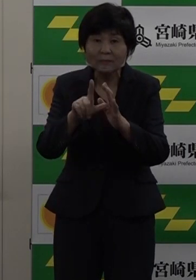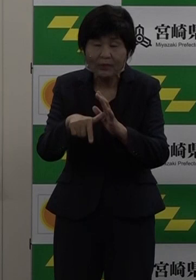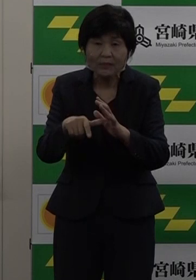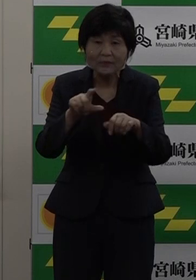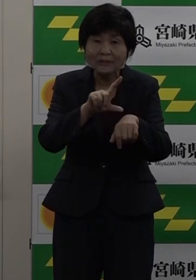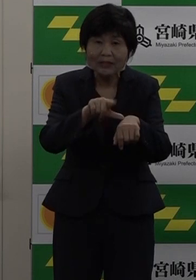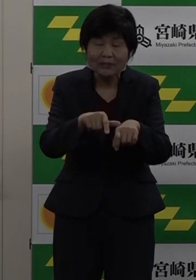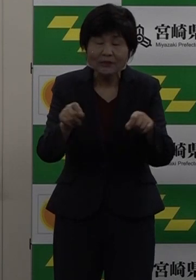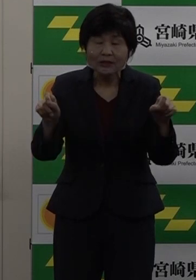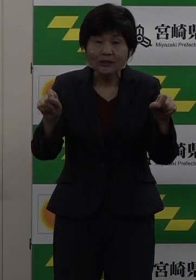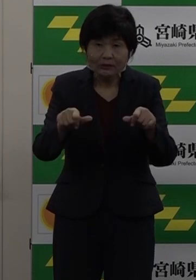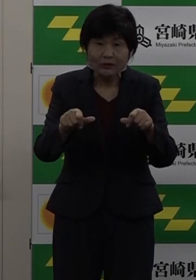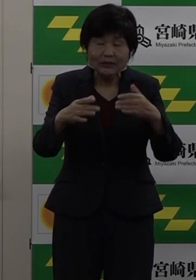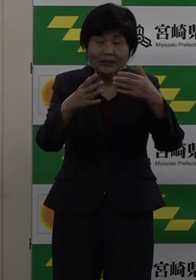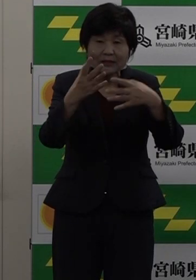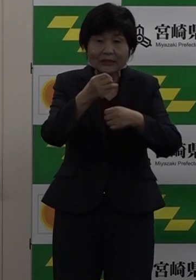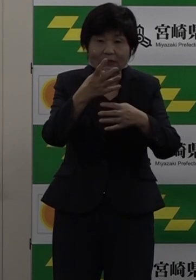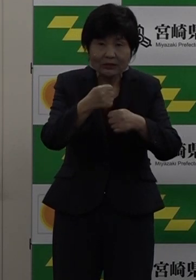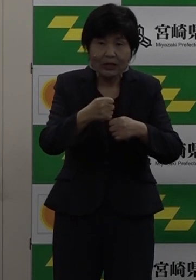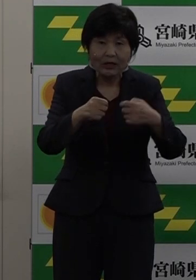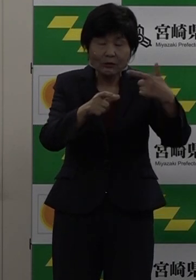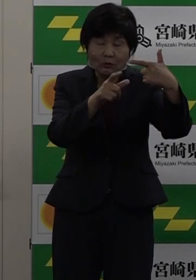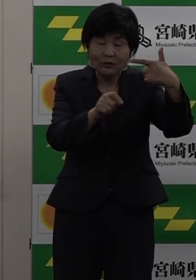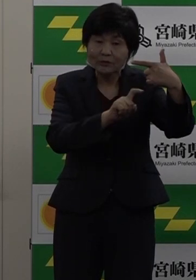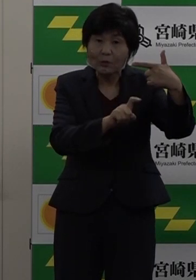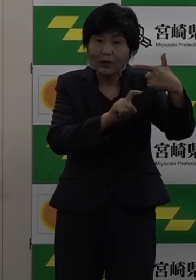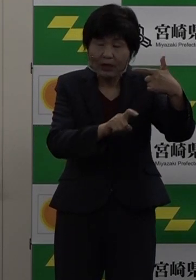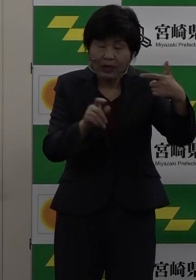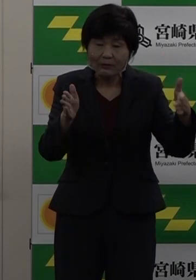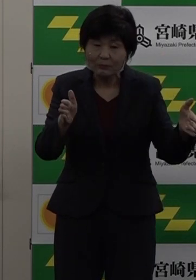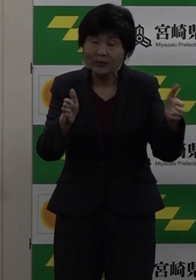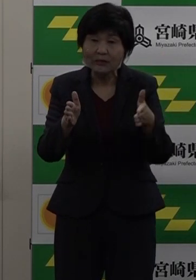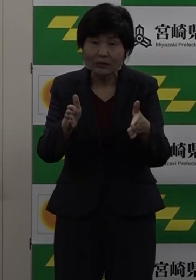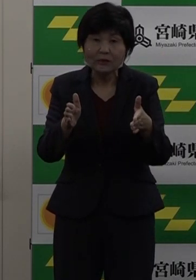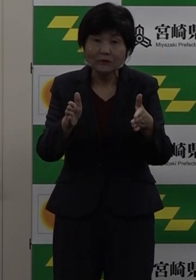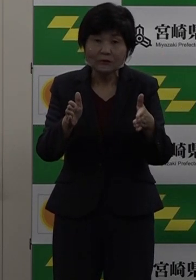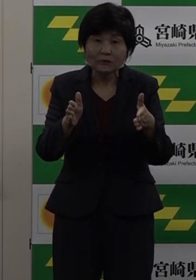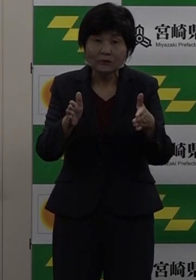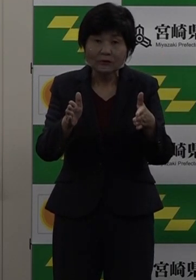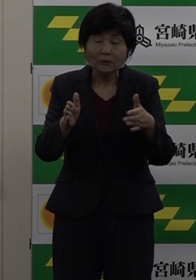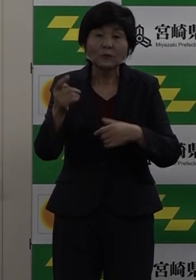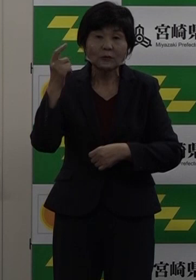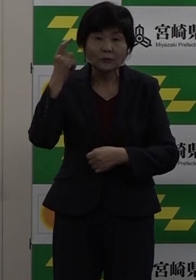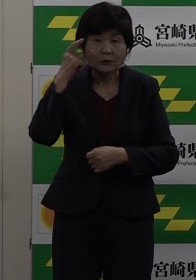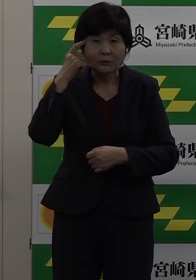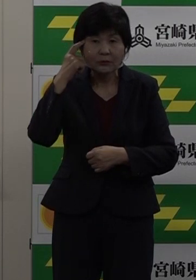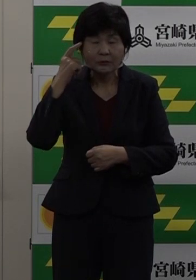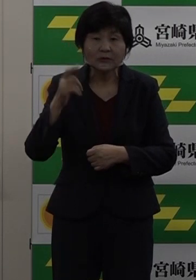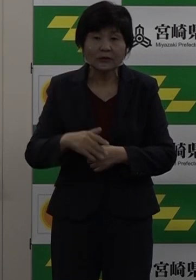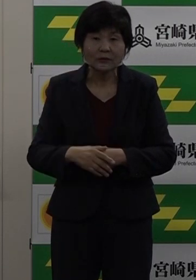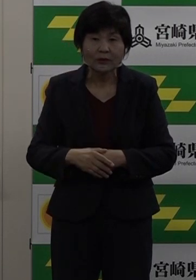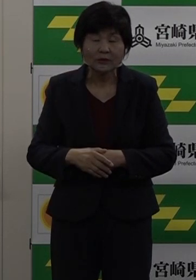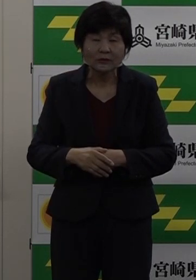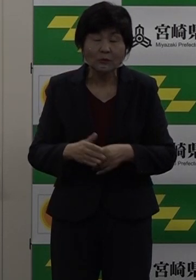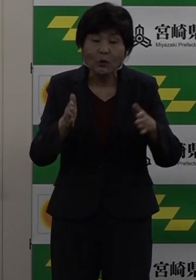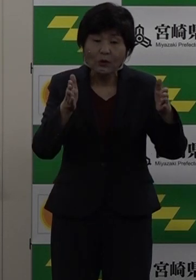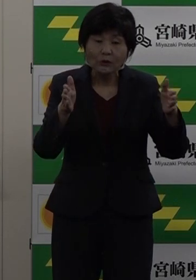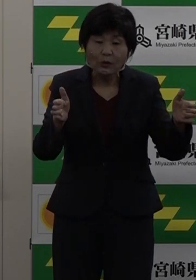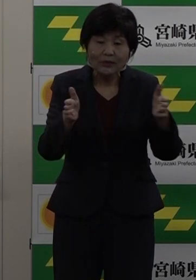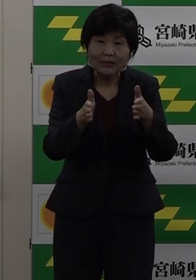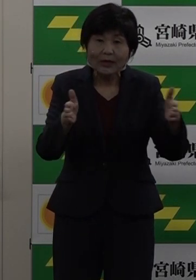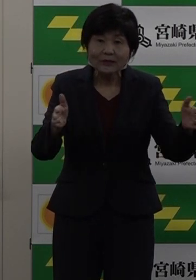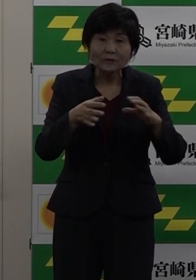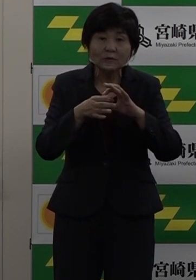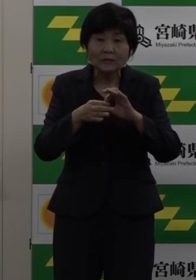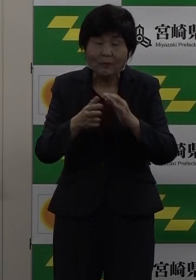えておりまして、それについてはまた状況を見ながらあらかじめですね、その期間についてはお知らせ